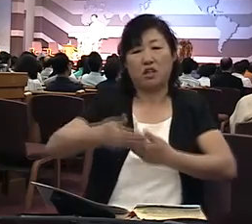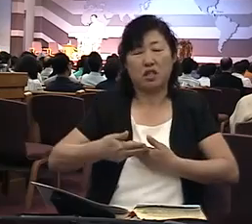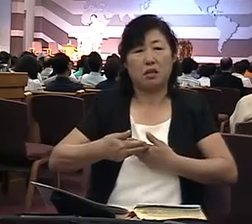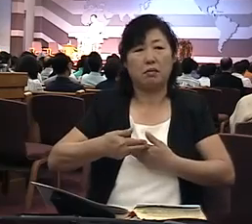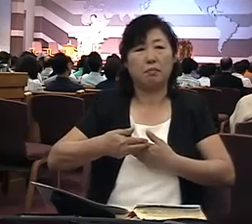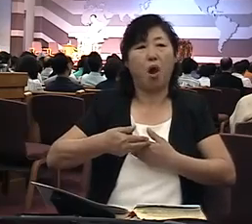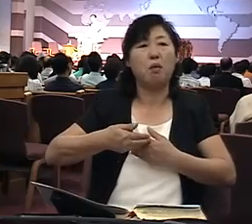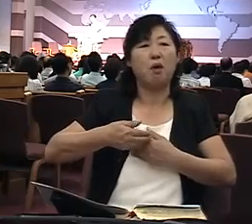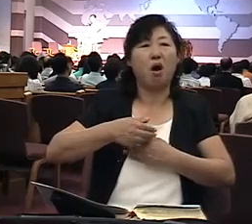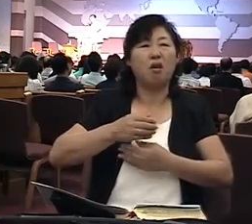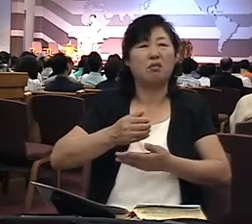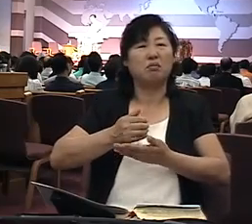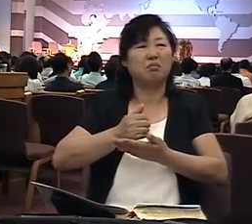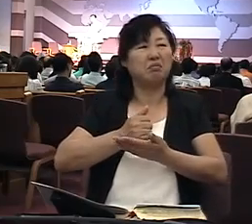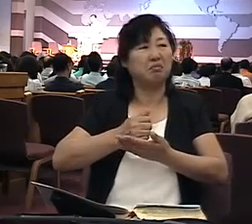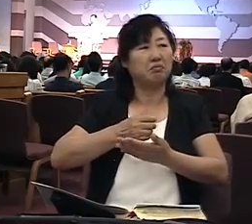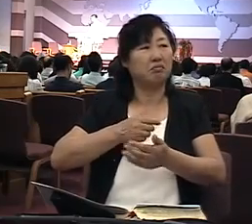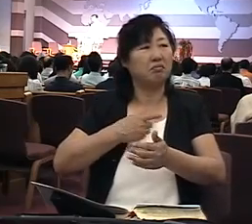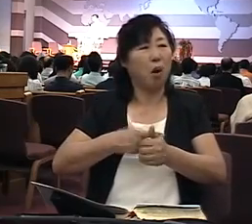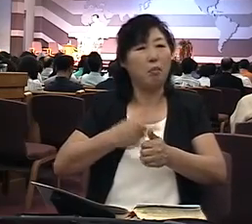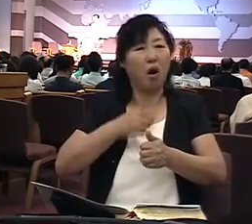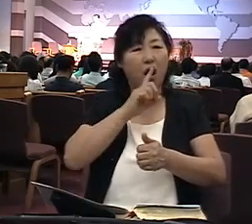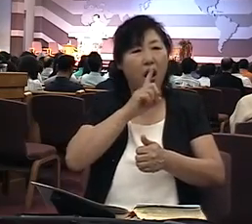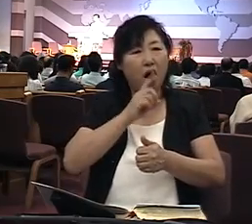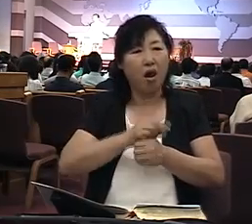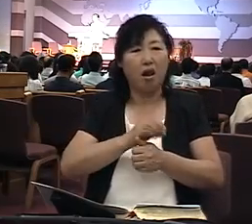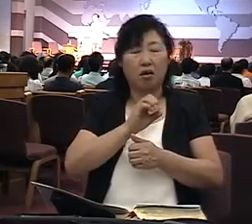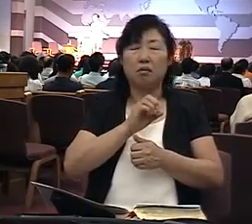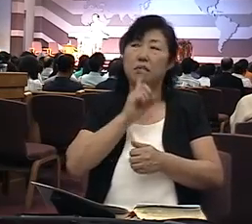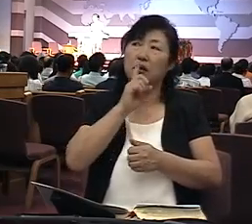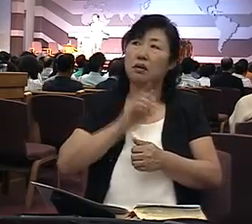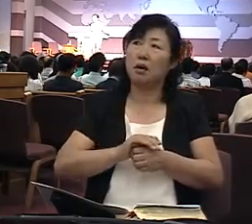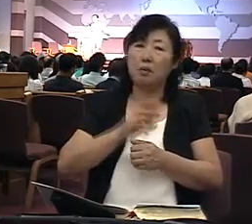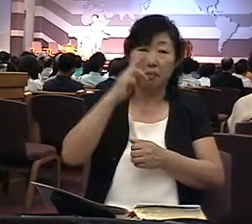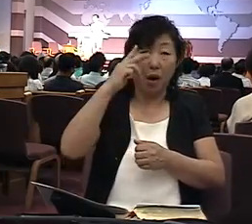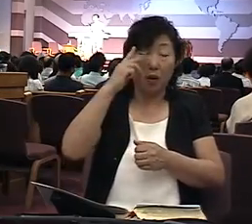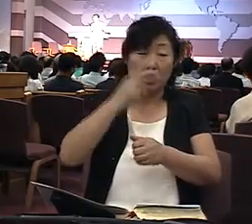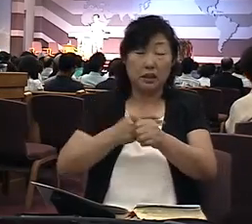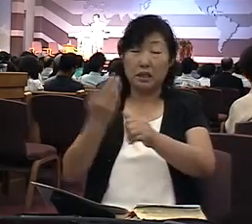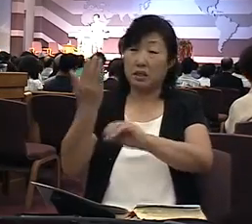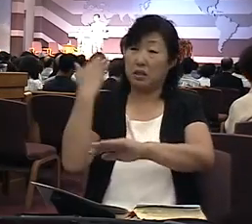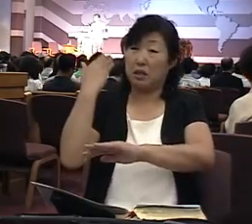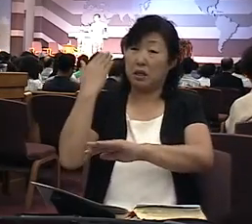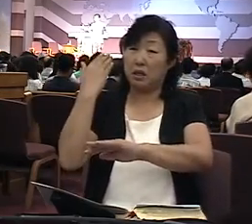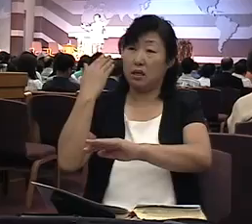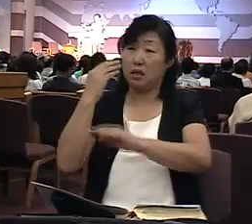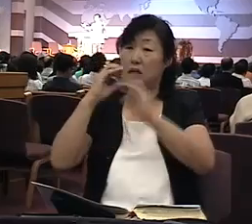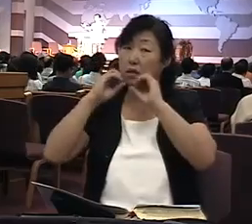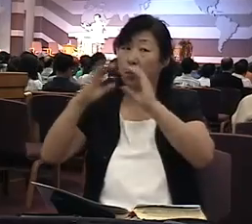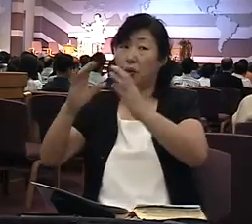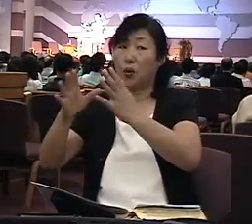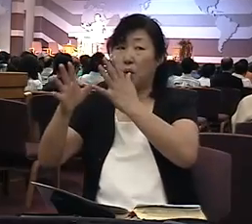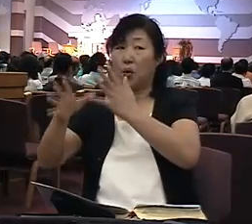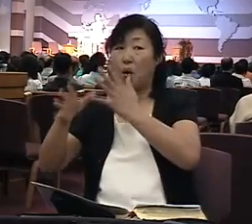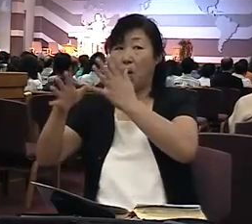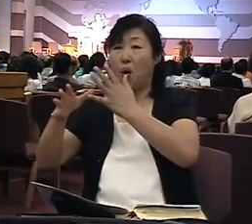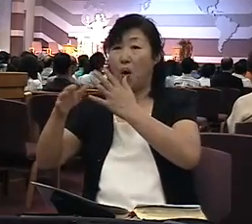사도행전 14장 22절을 보면 바울이 전에 그 선교 여행을 하면서 세운 교회를